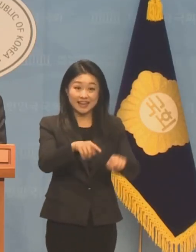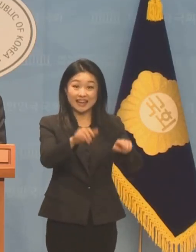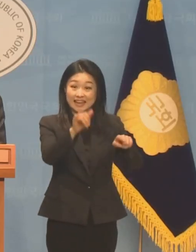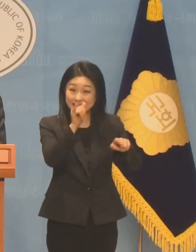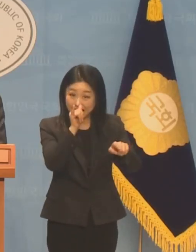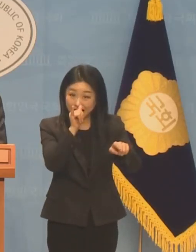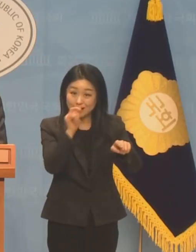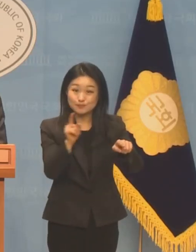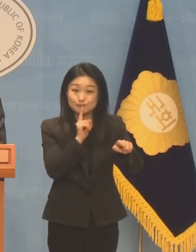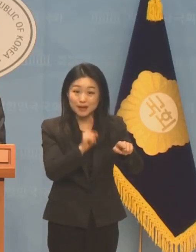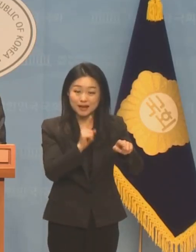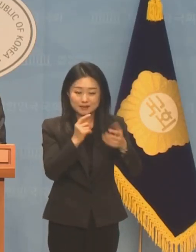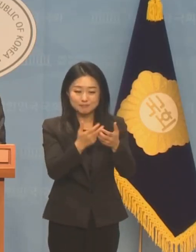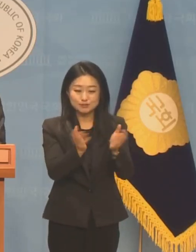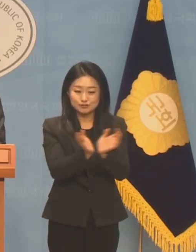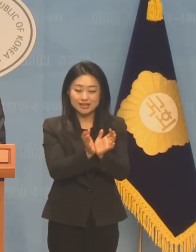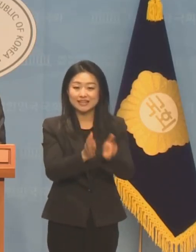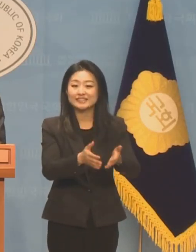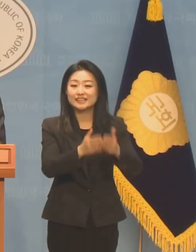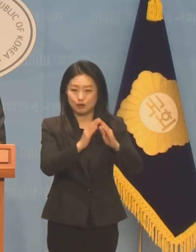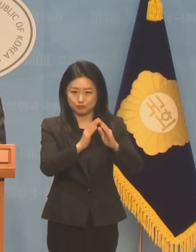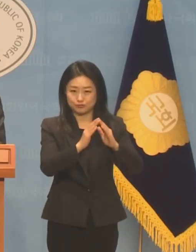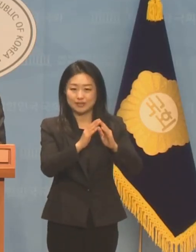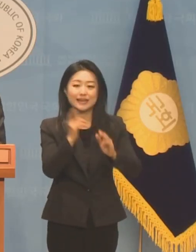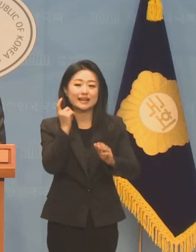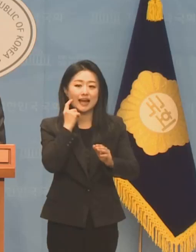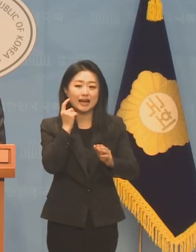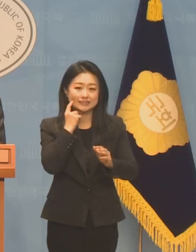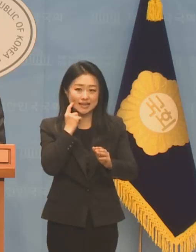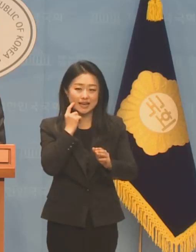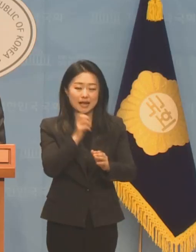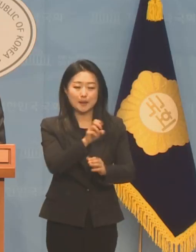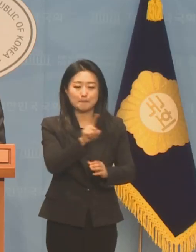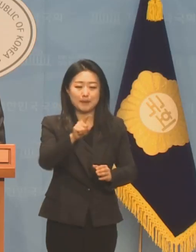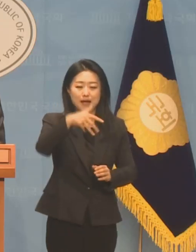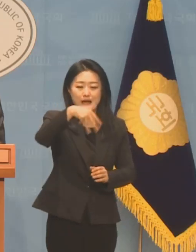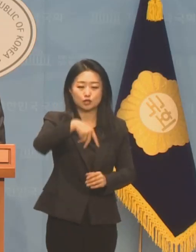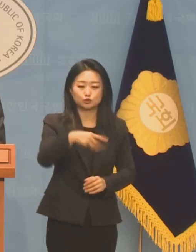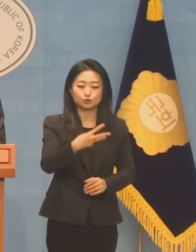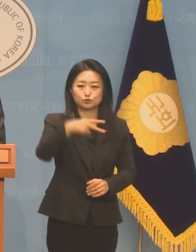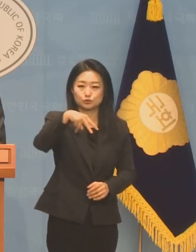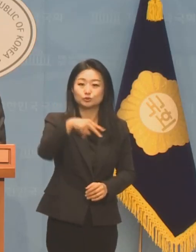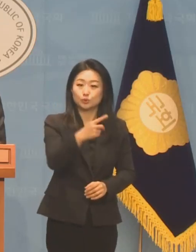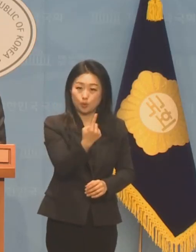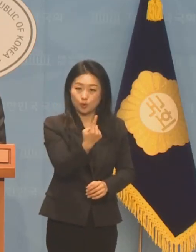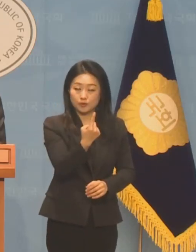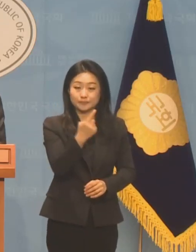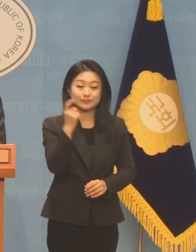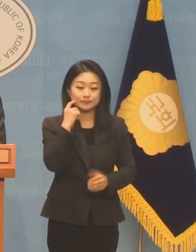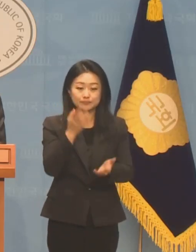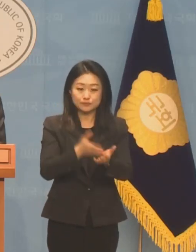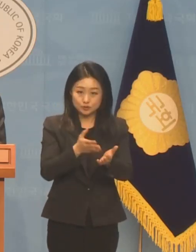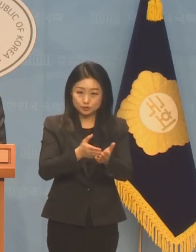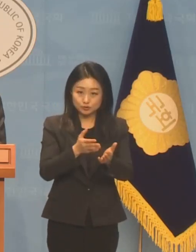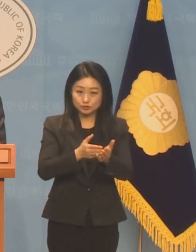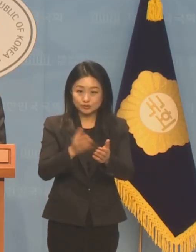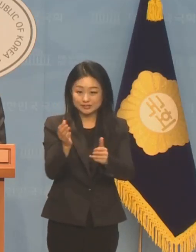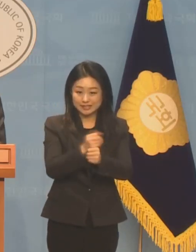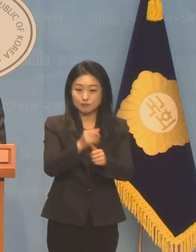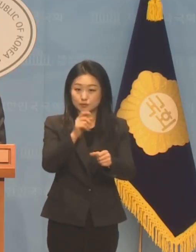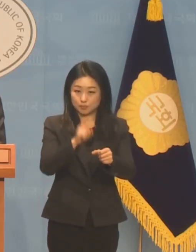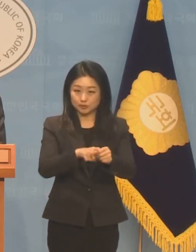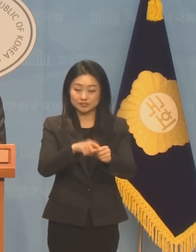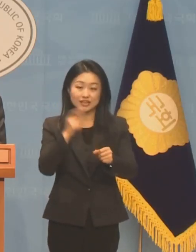합니다. 더불어민주당이 차린 가짜 파출소입니다. 민주당이 가짜뉴스를 때려잡겠다면서